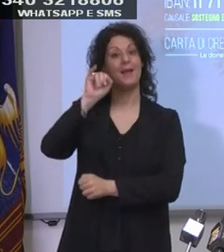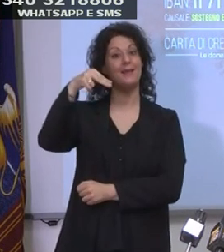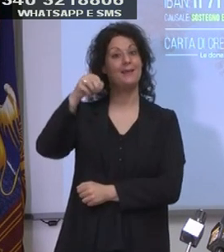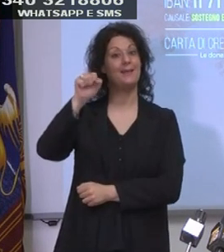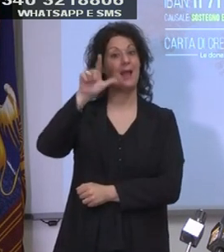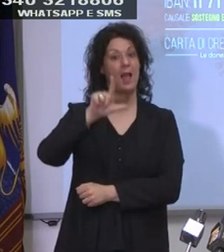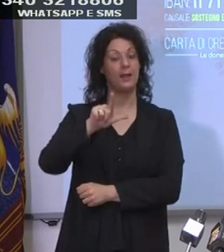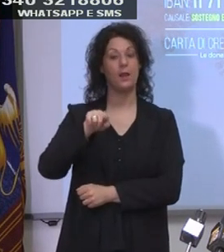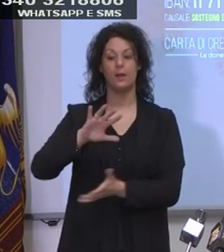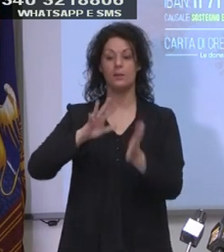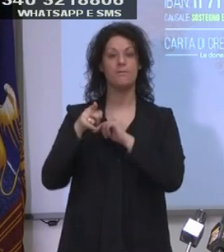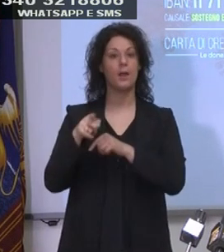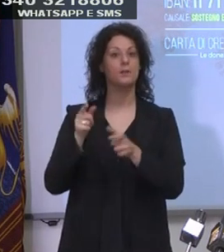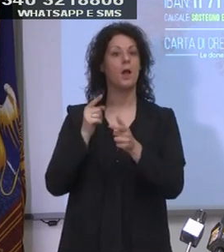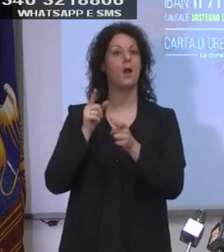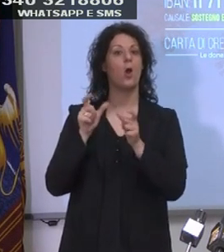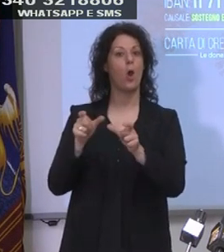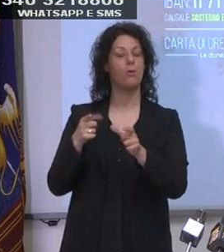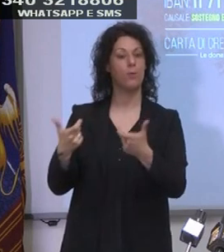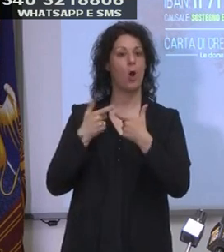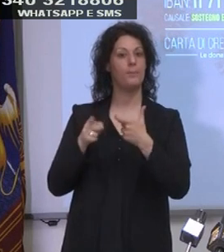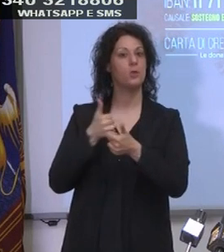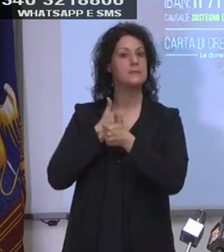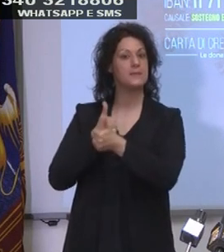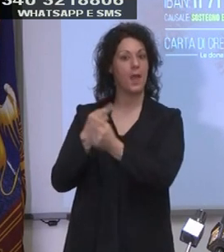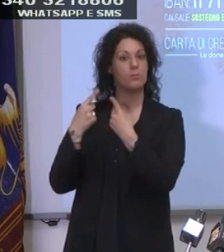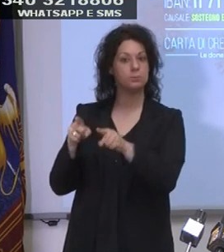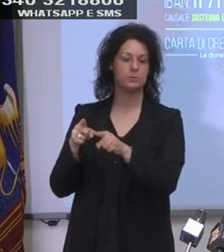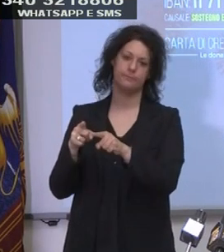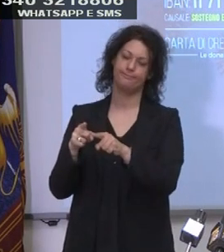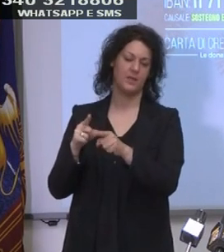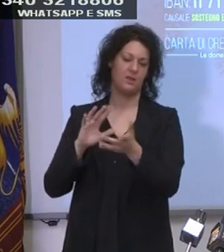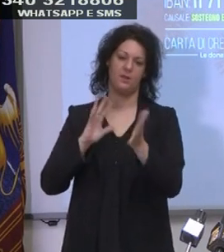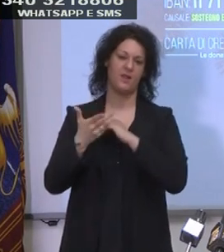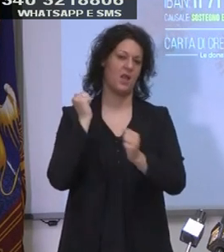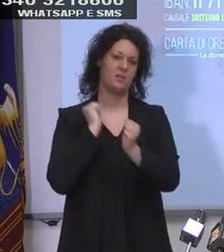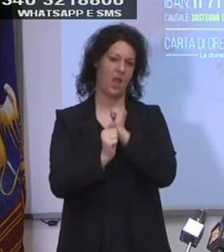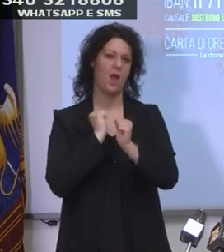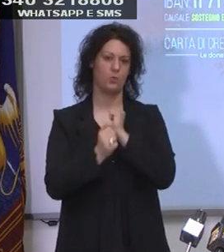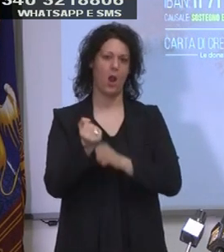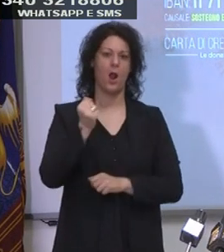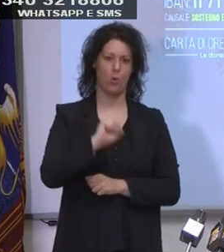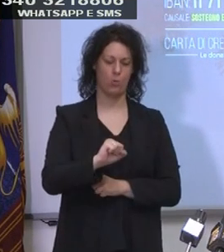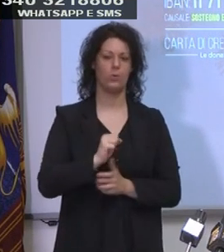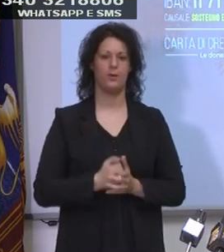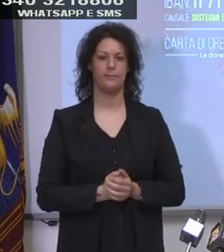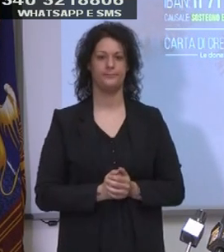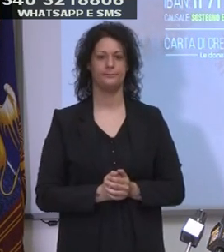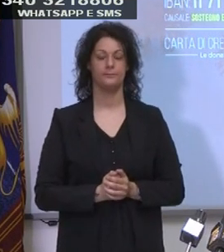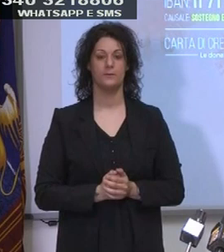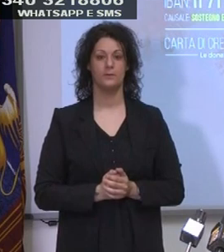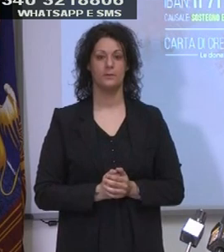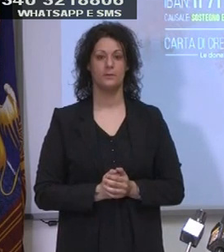condizione sine qua non per aprire, a parte il fatto che farebbero un danno a molte attività, ma voglio ricordarvi